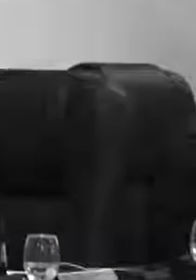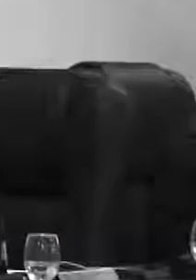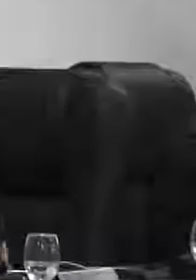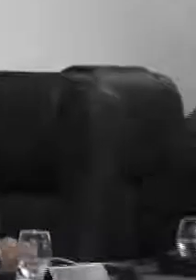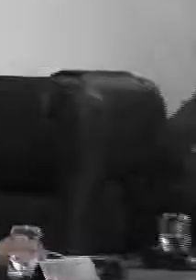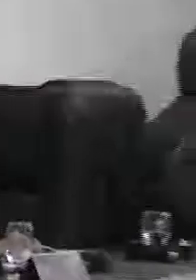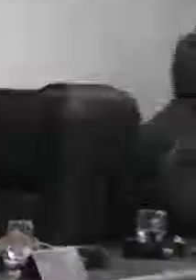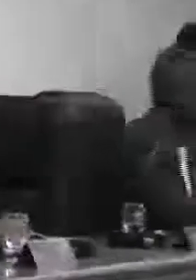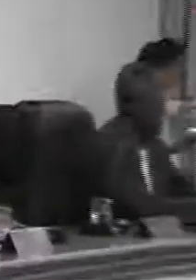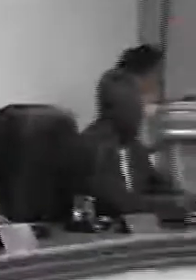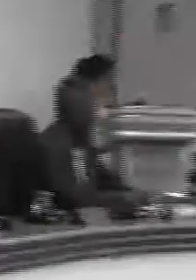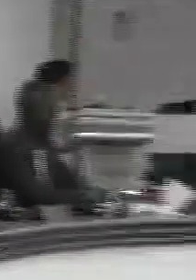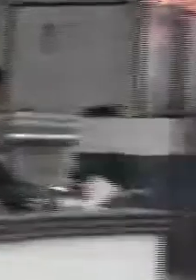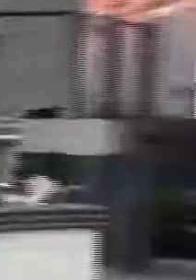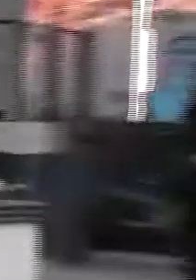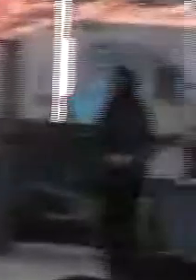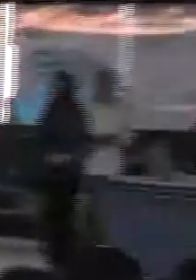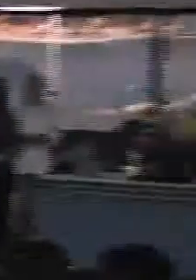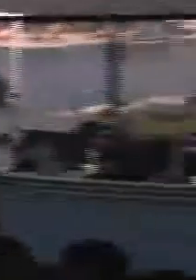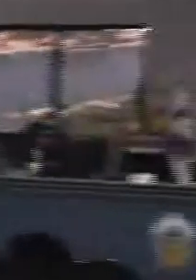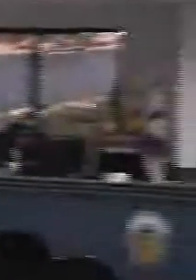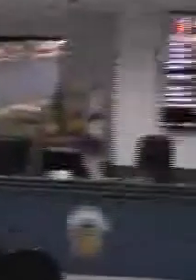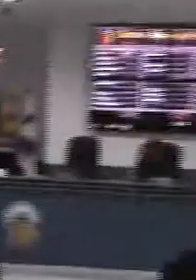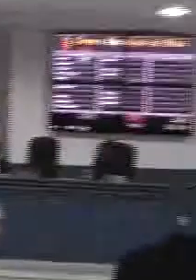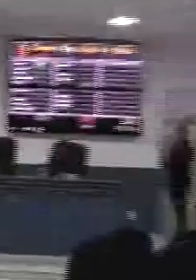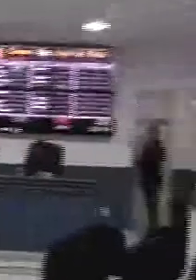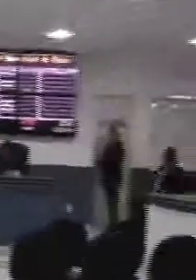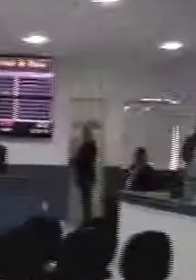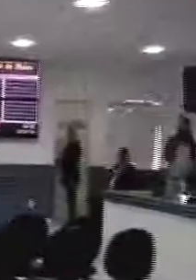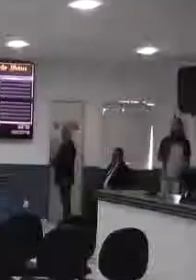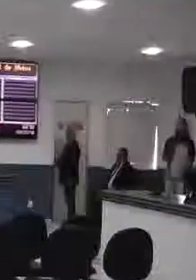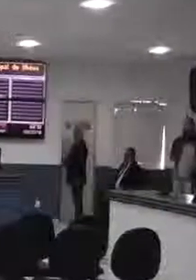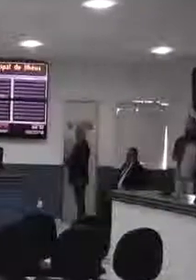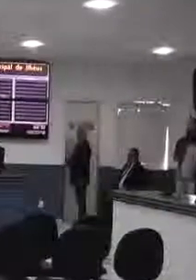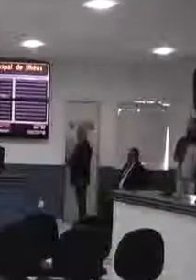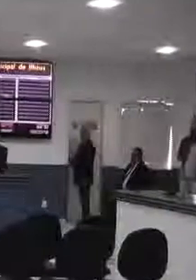pelo tempo regimental de 10 minutos. Vereador Carlos Augusto.